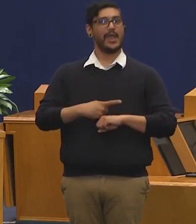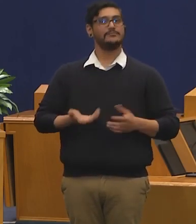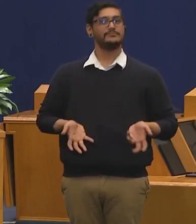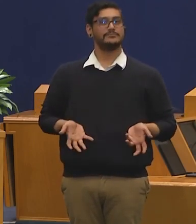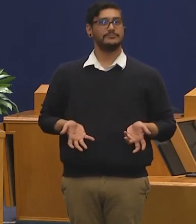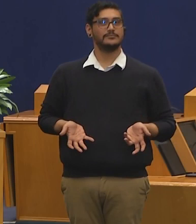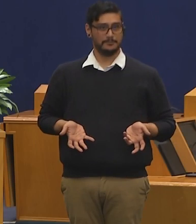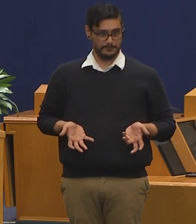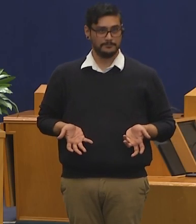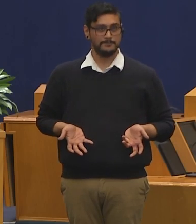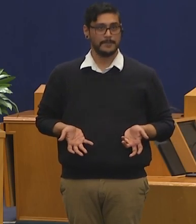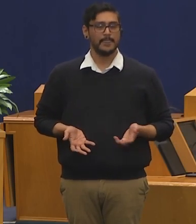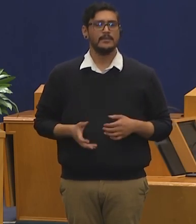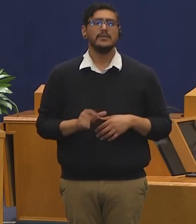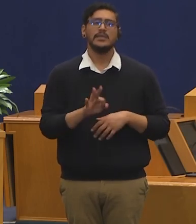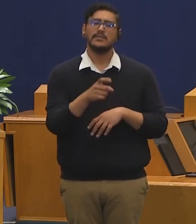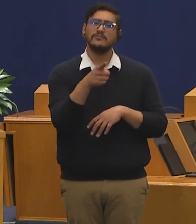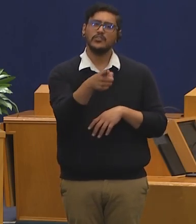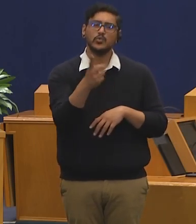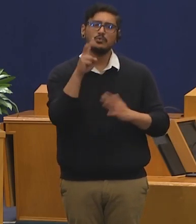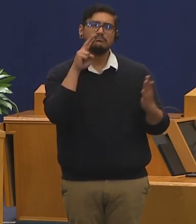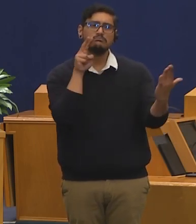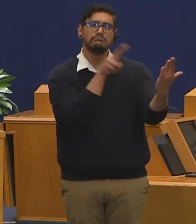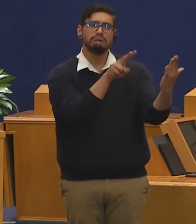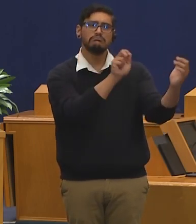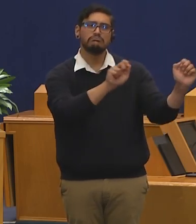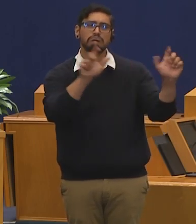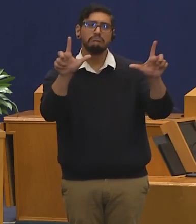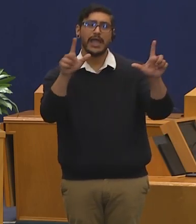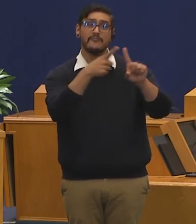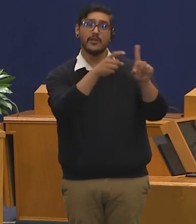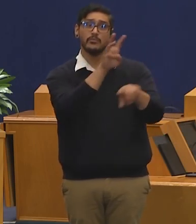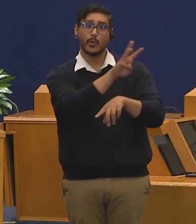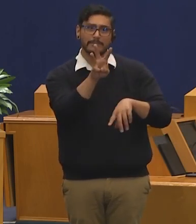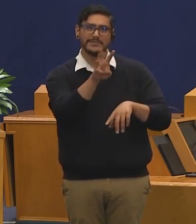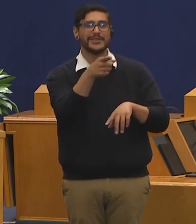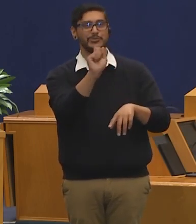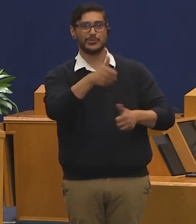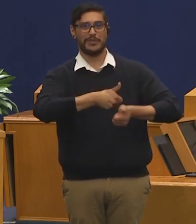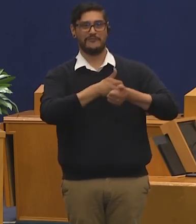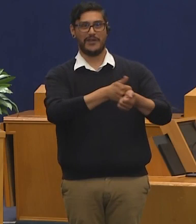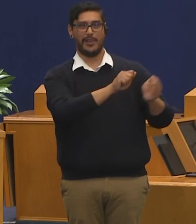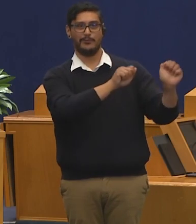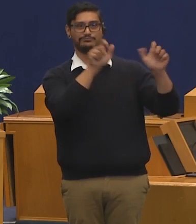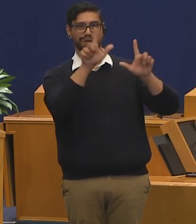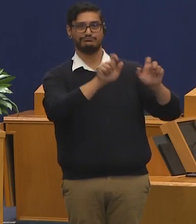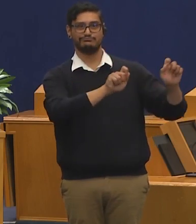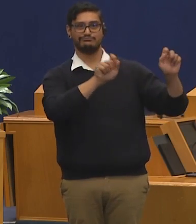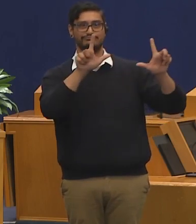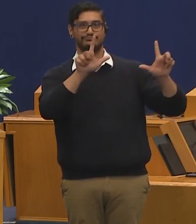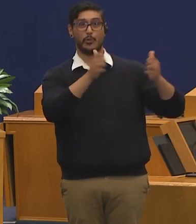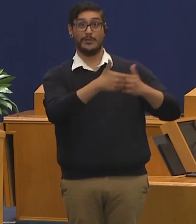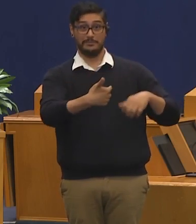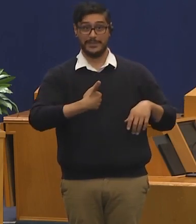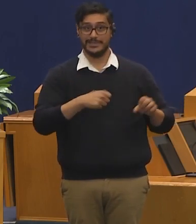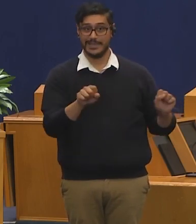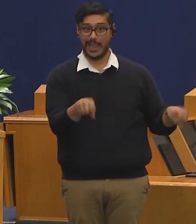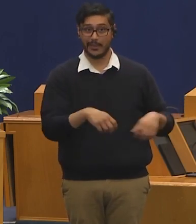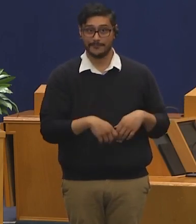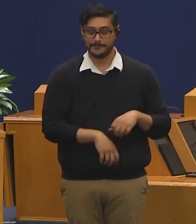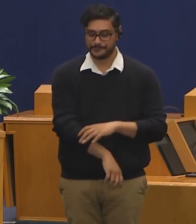Los que tienen el slide en el website del condado pueden seguir los slides conmigo. Una de las cosas